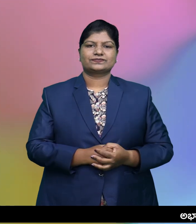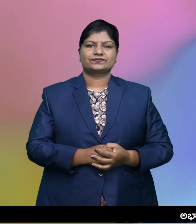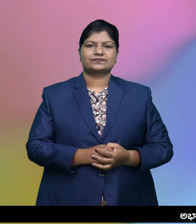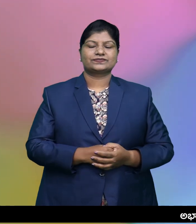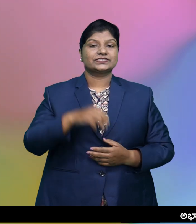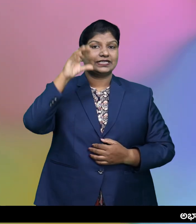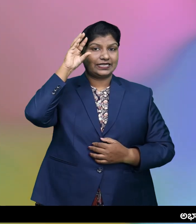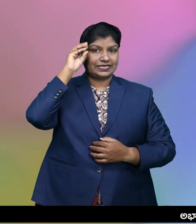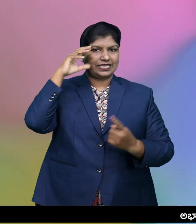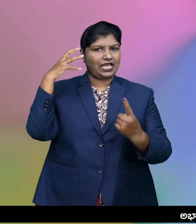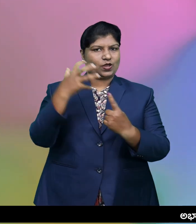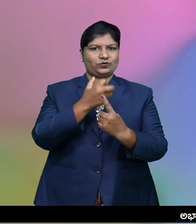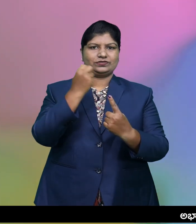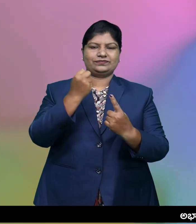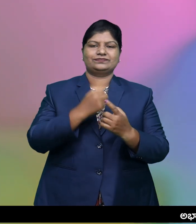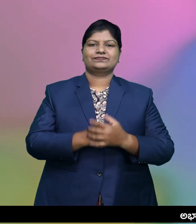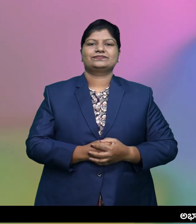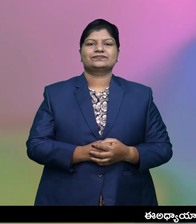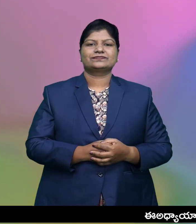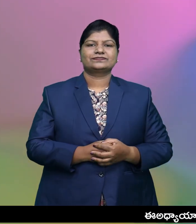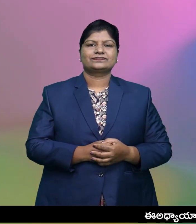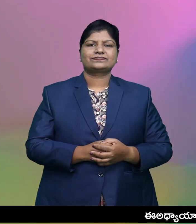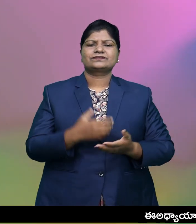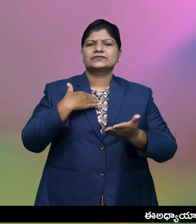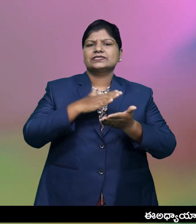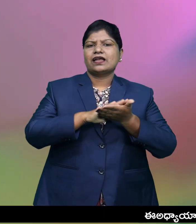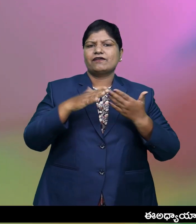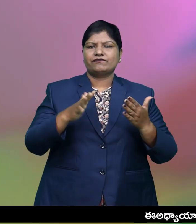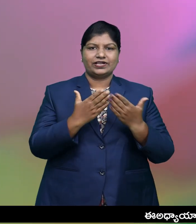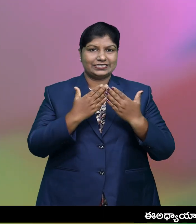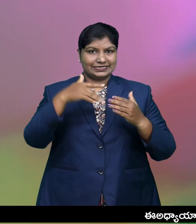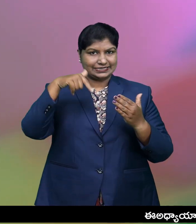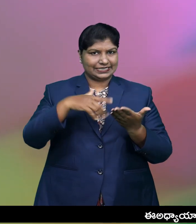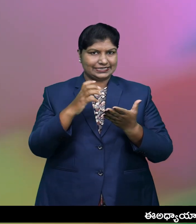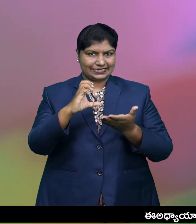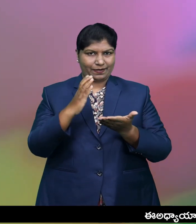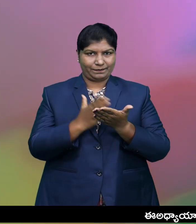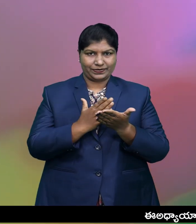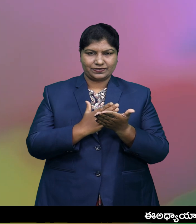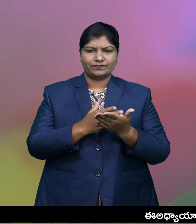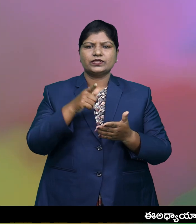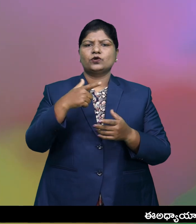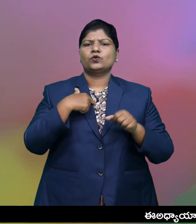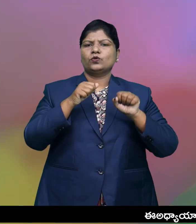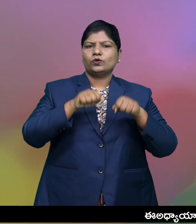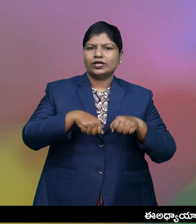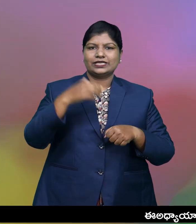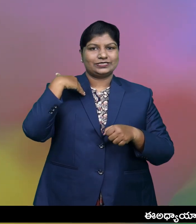అభ్యాస ఫలితాలు. ఈ అధ్యాయాన్ని అధ్యయనం చేసిన తరువాత మీరు